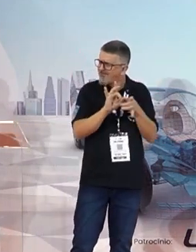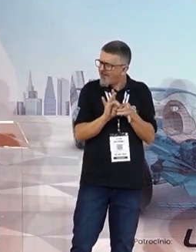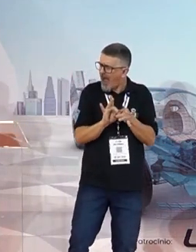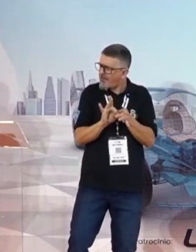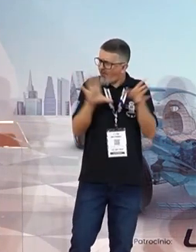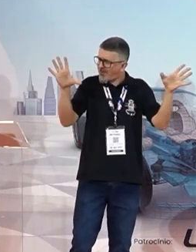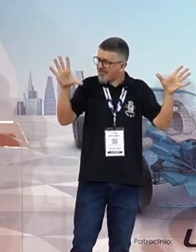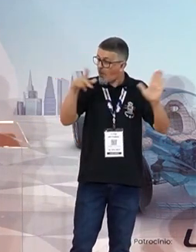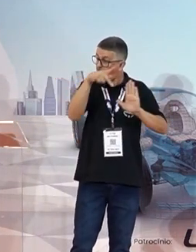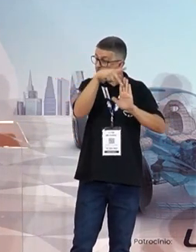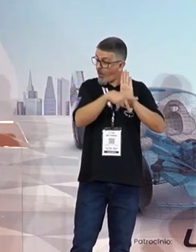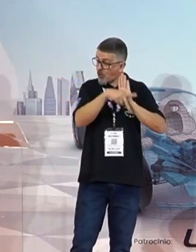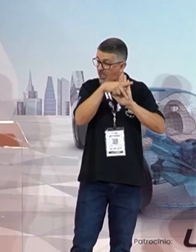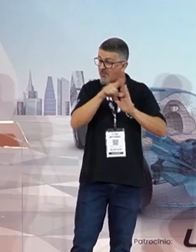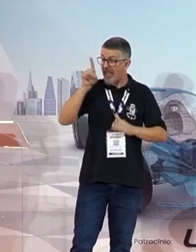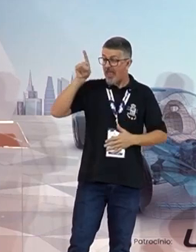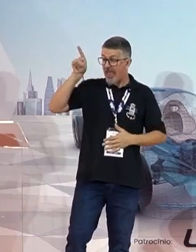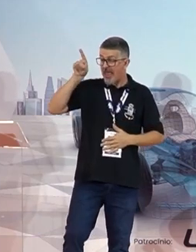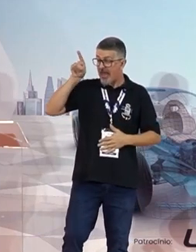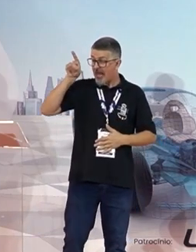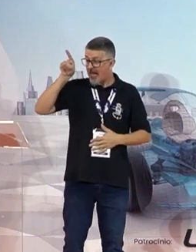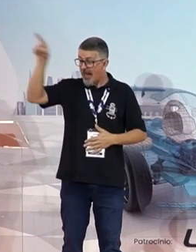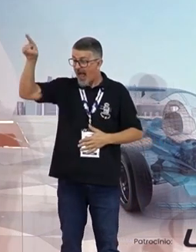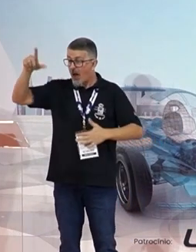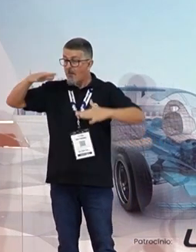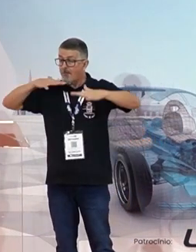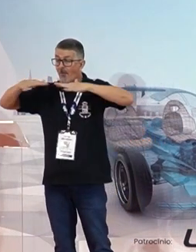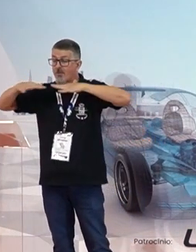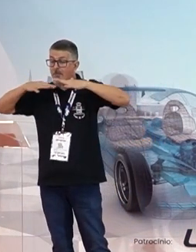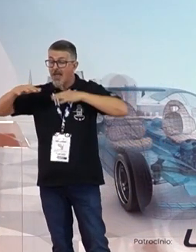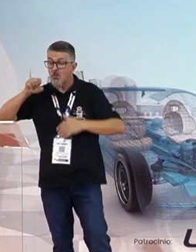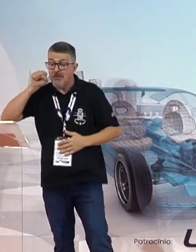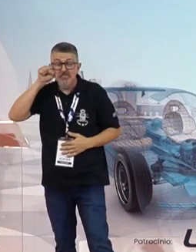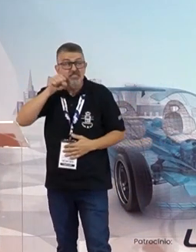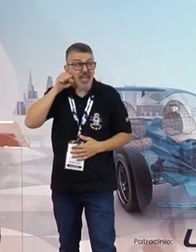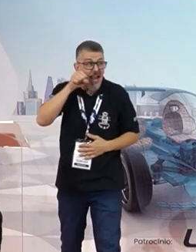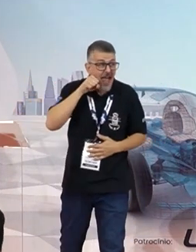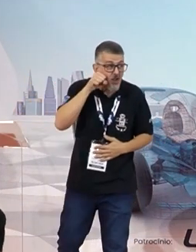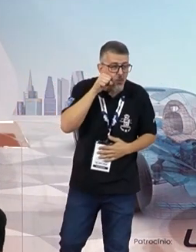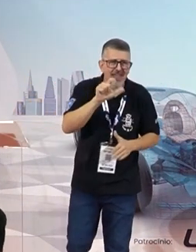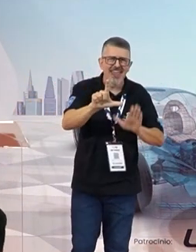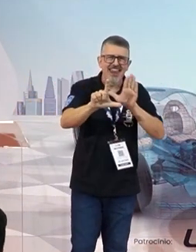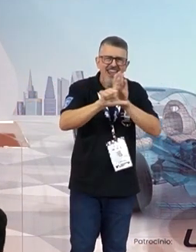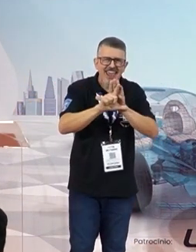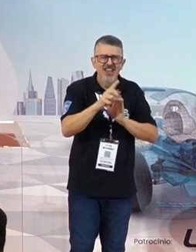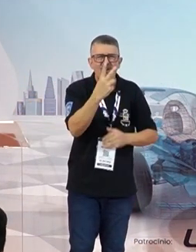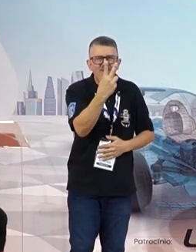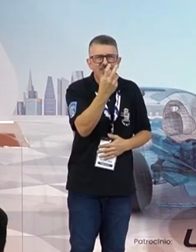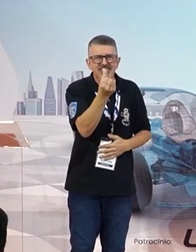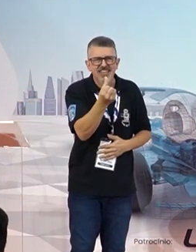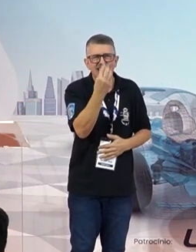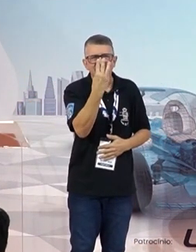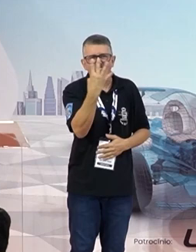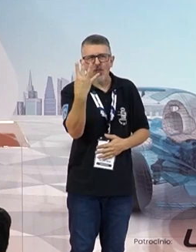luta é para a liberação desse projeto que está acontecendo lá no Senado, 2634